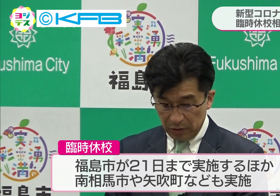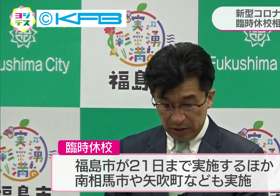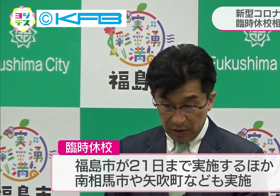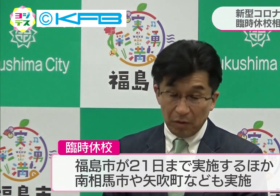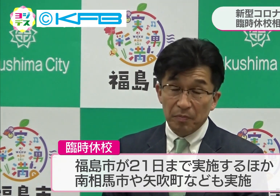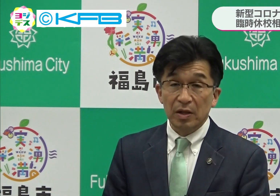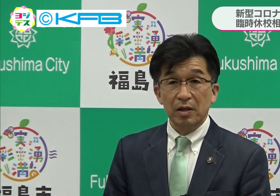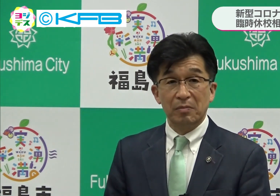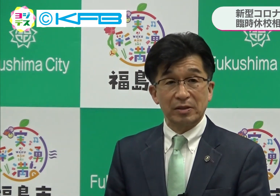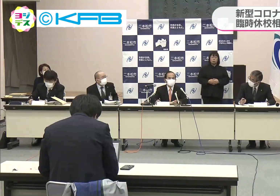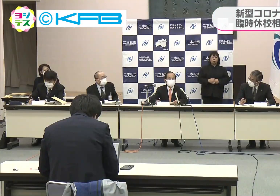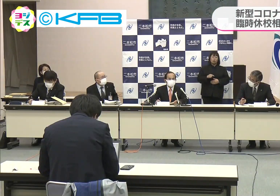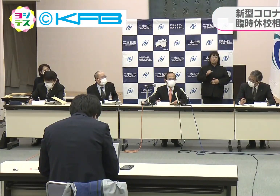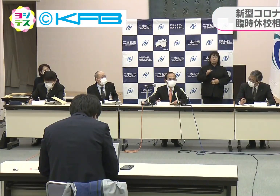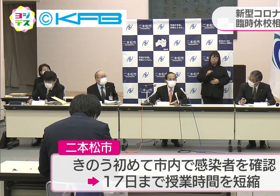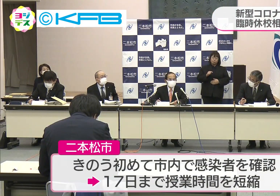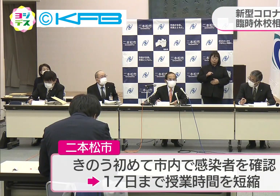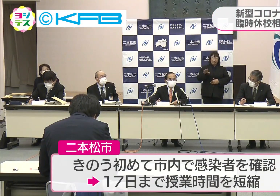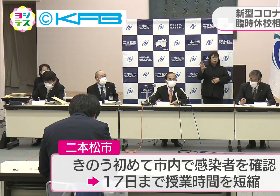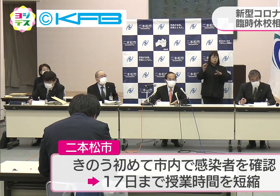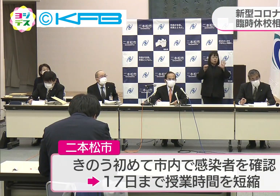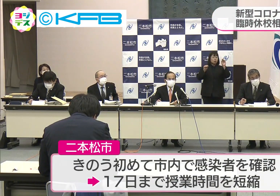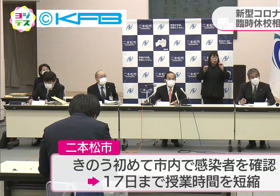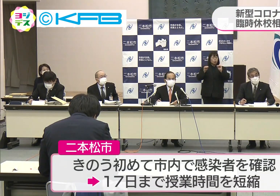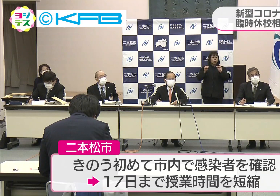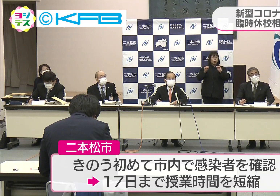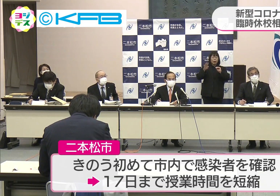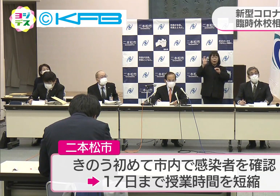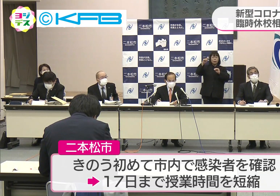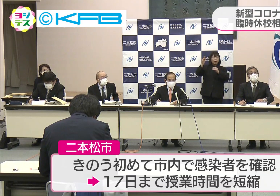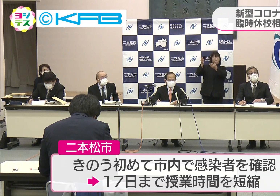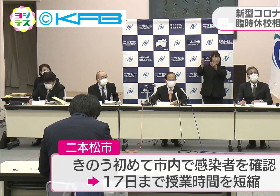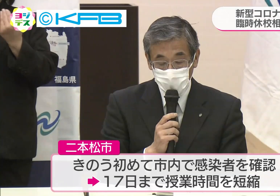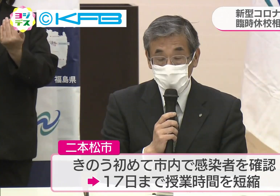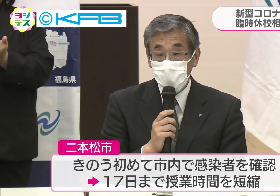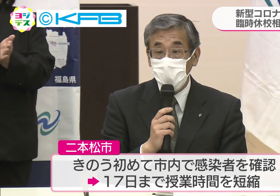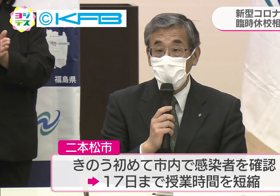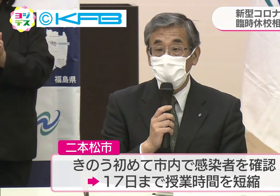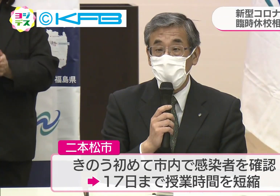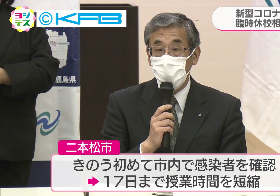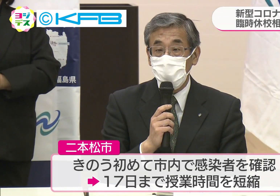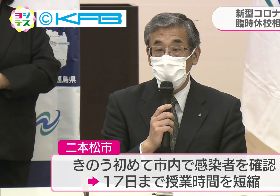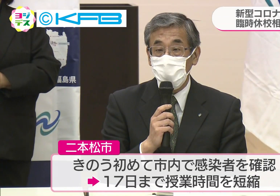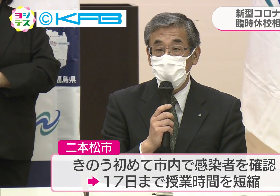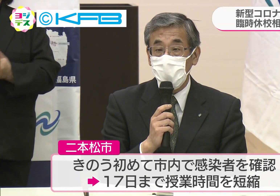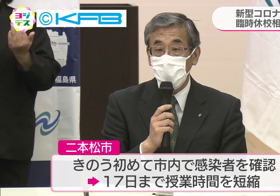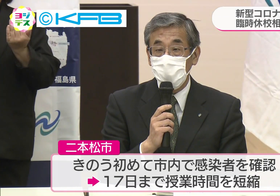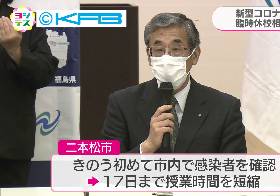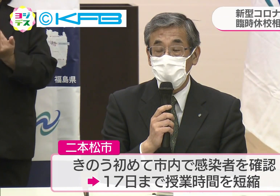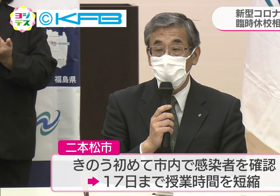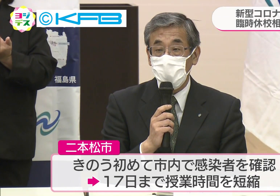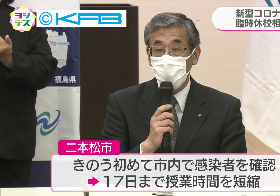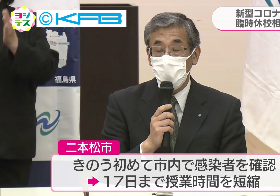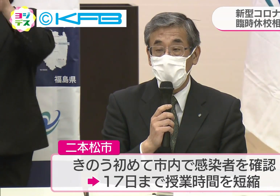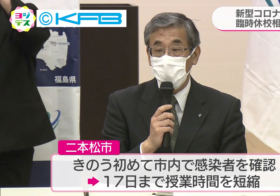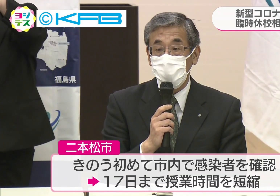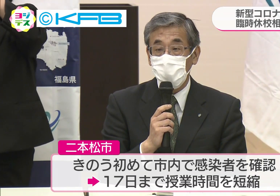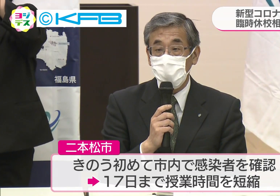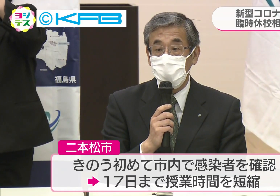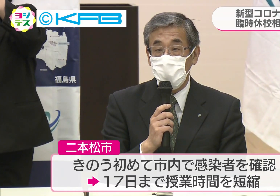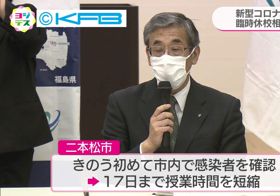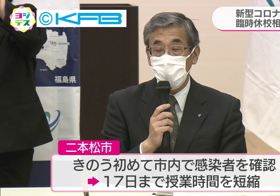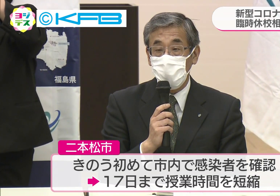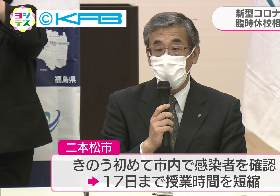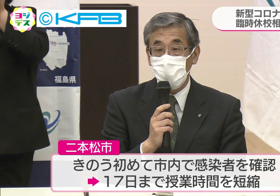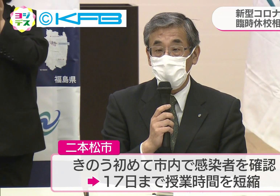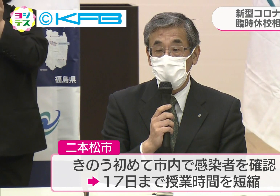。昨日初めて感染者が確認された二本松市は17日まで授業時間を短